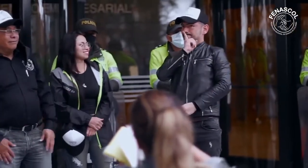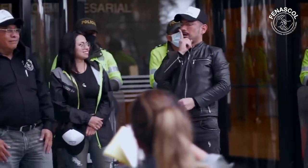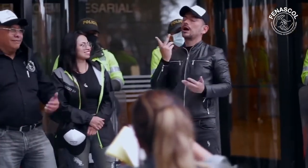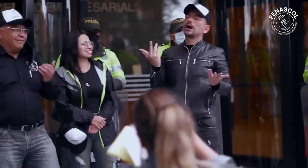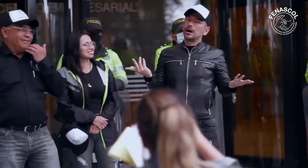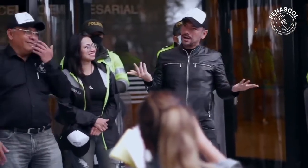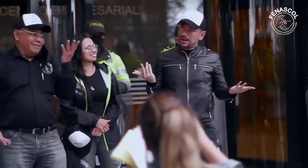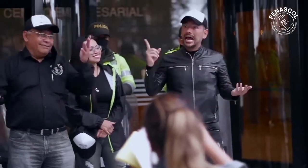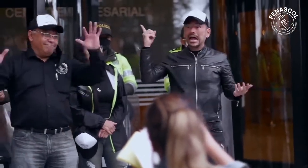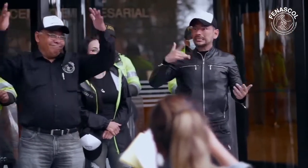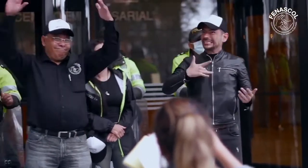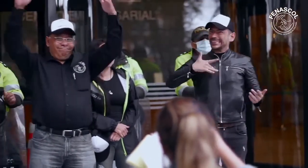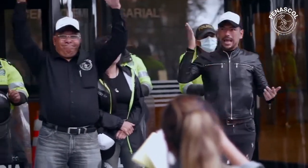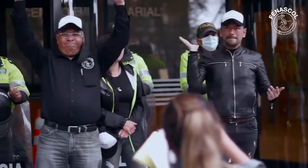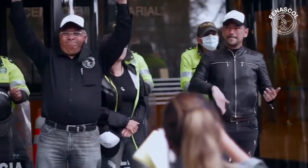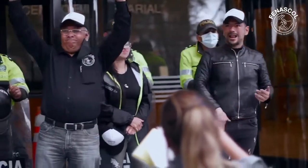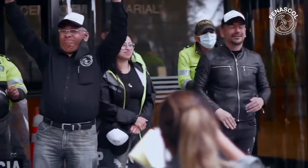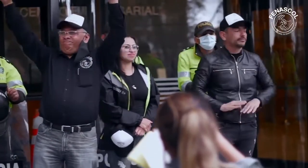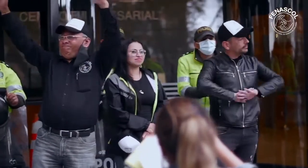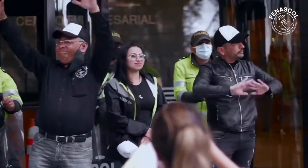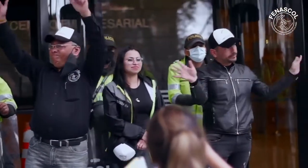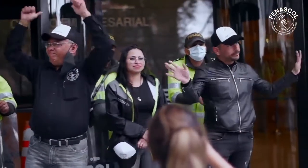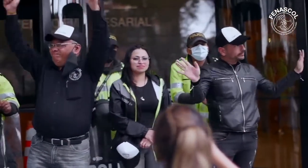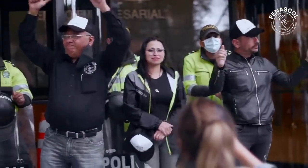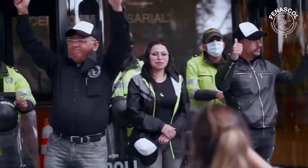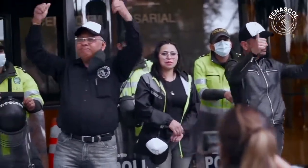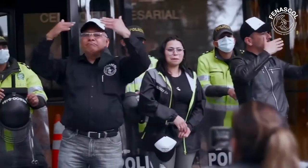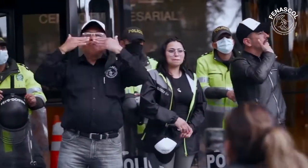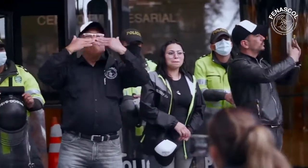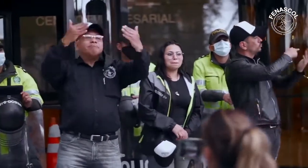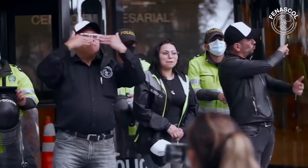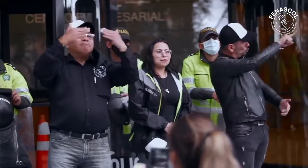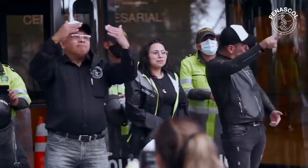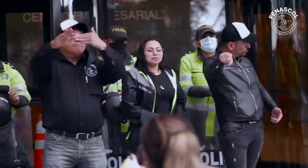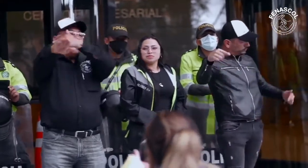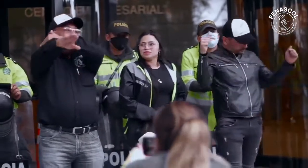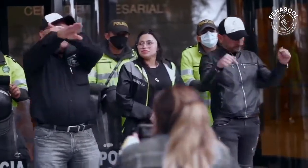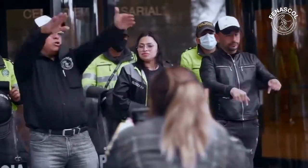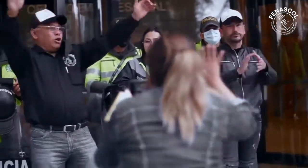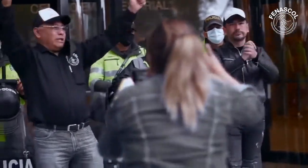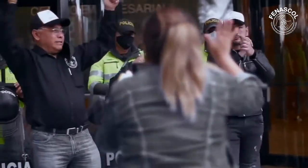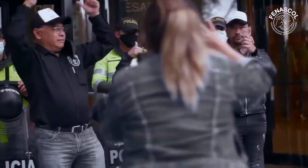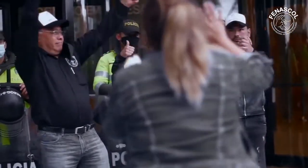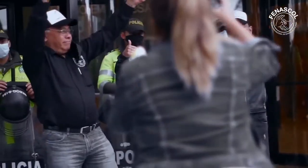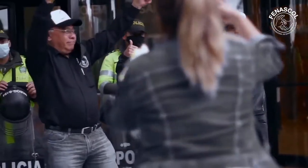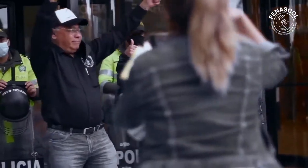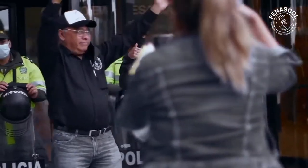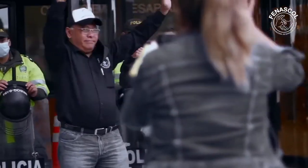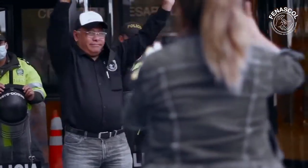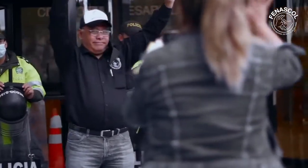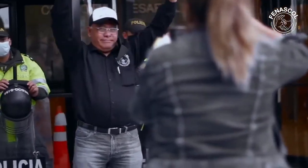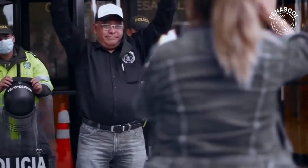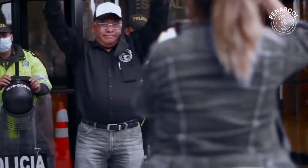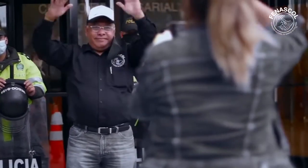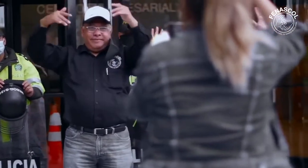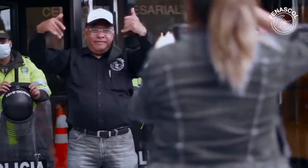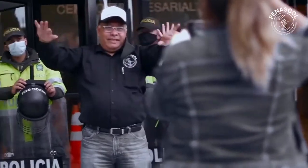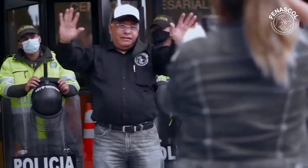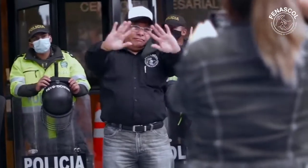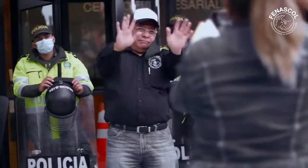que nos atendieran. Y eso fue algo que lo dejó sin palabras. Así es, un aplauso. Muchas gracias a todos por venir aquí. Muchas, muchas gracias, millones